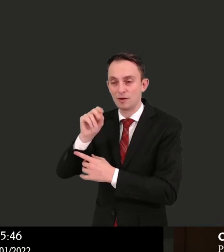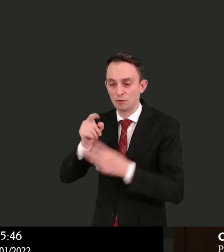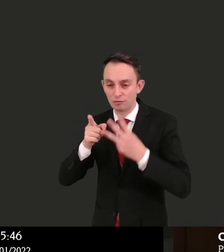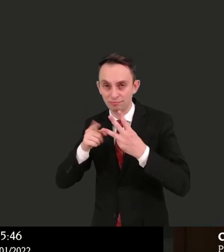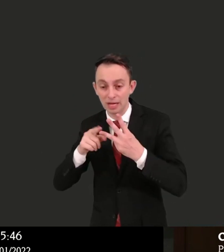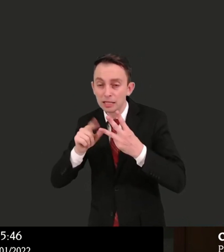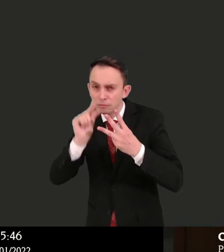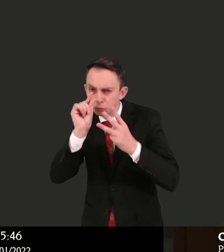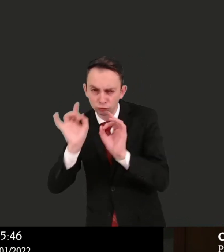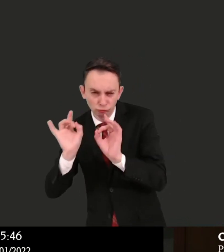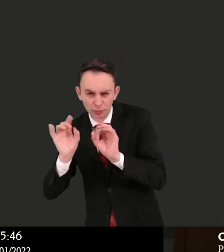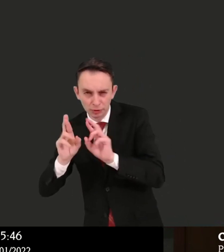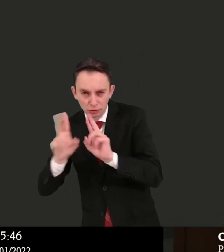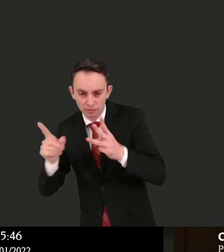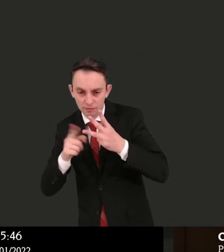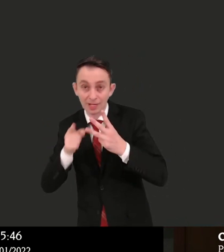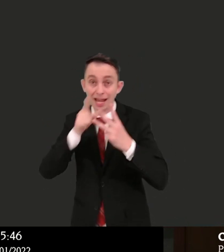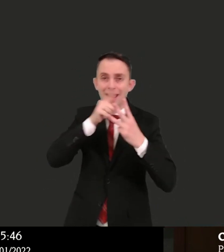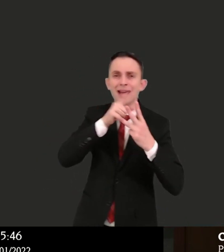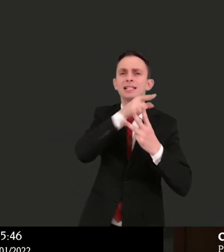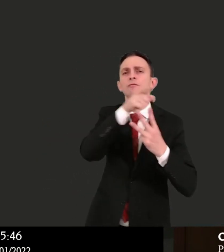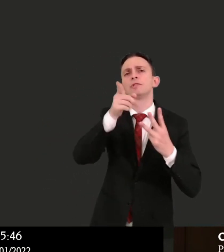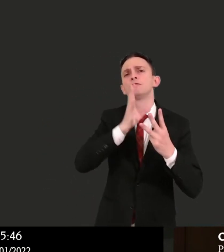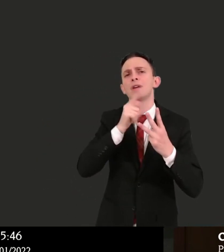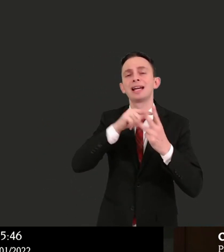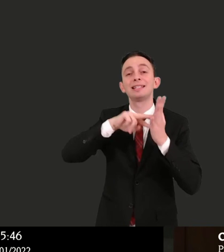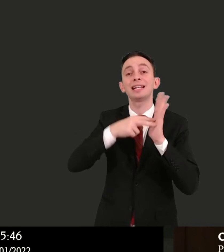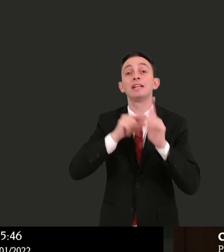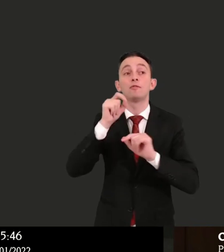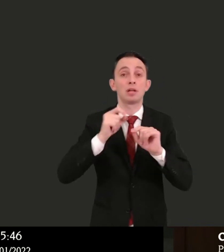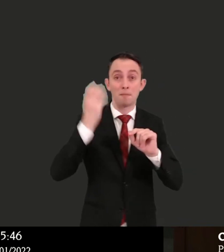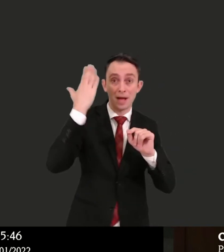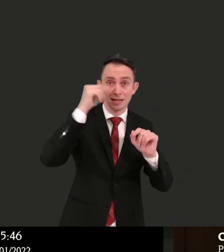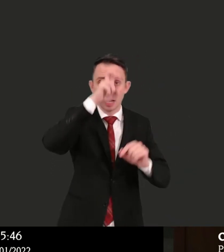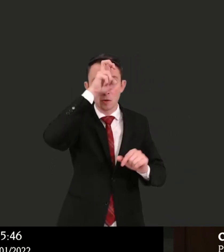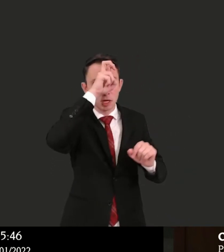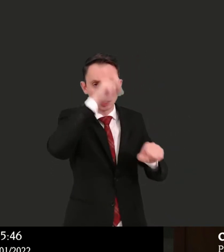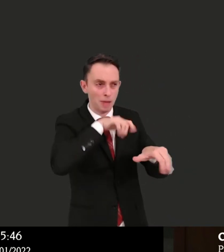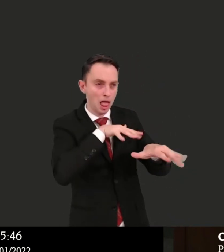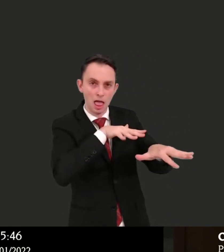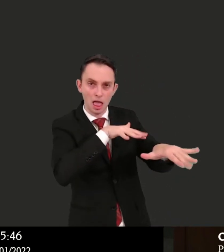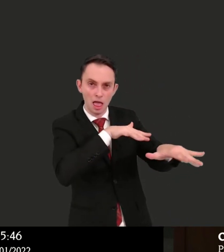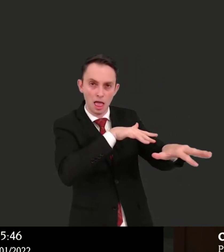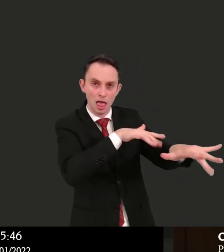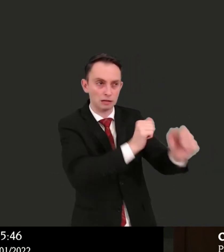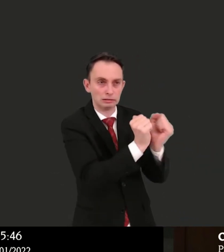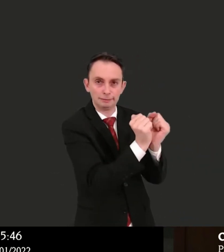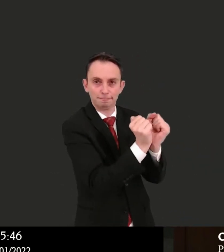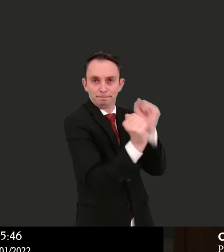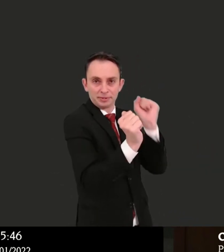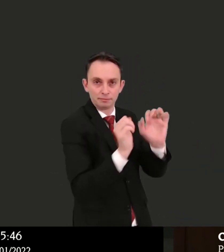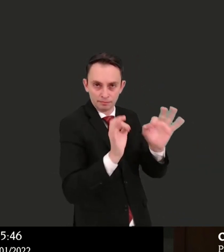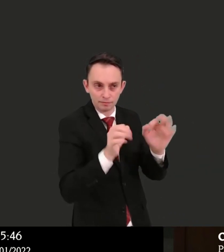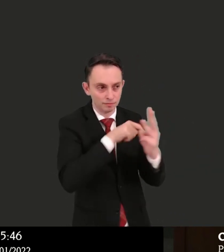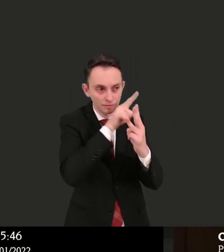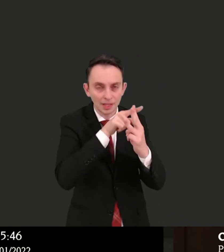festa, os irmãos conhecem, a Páscoa, representava a soltura do povo hebreu, que também fazia figura Jesus, que viria